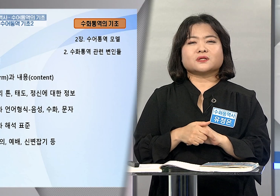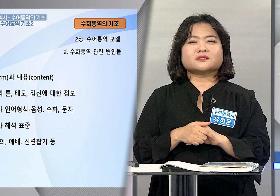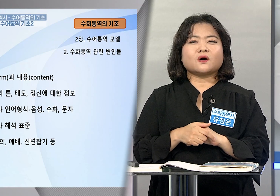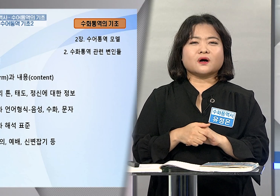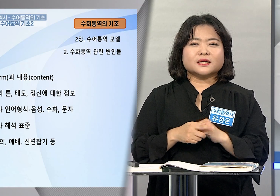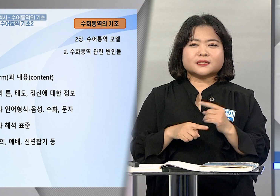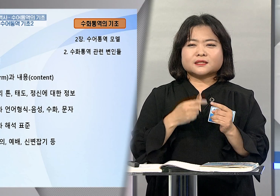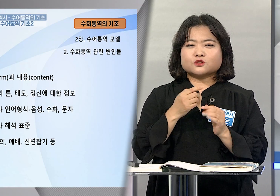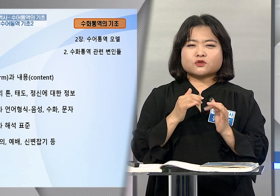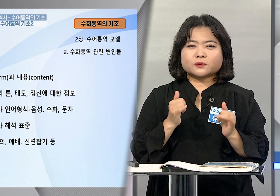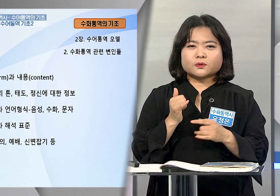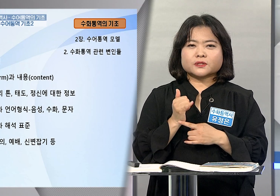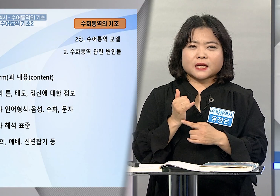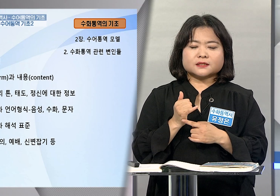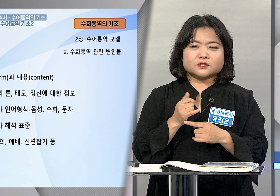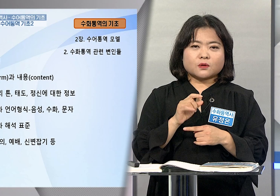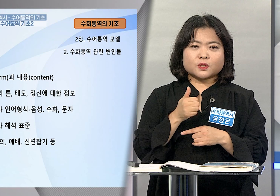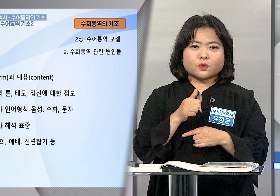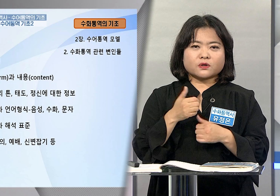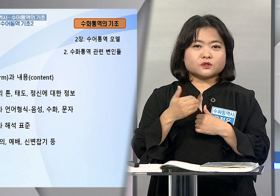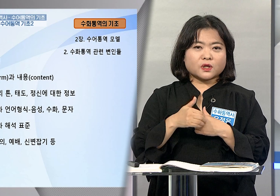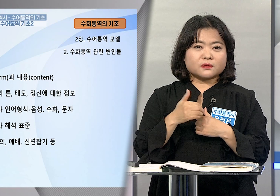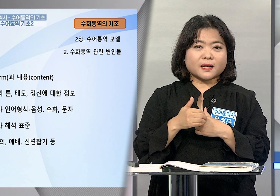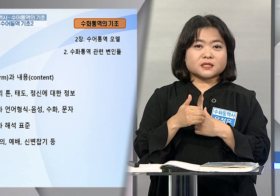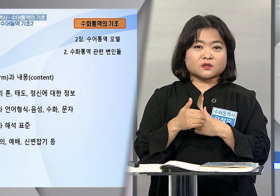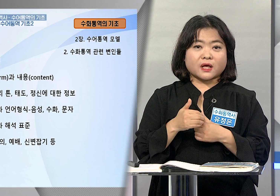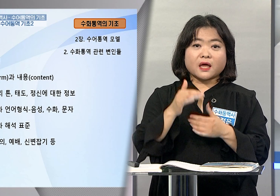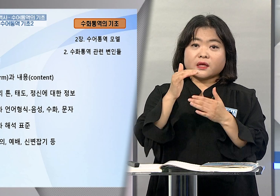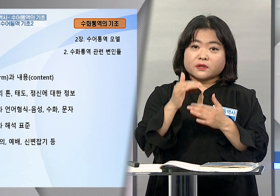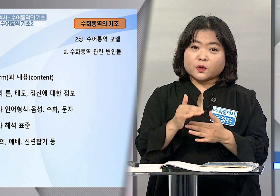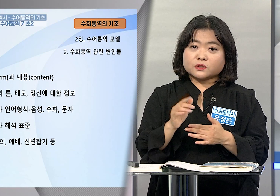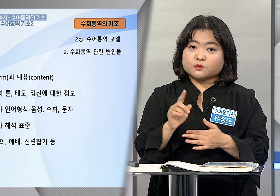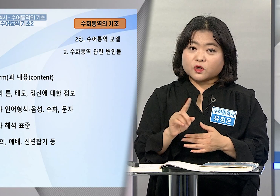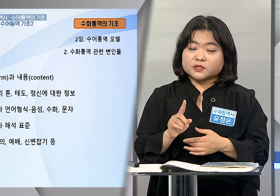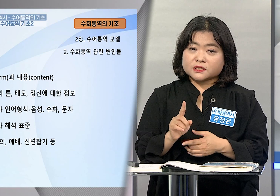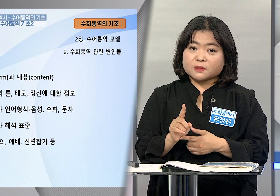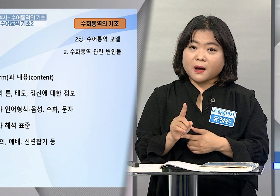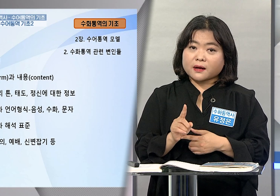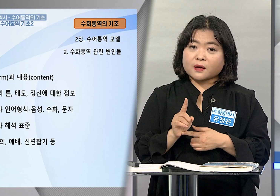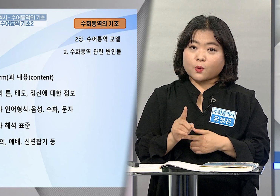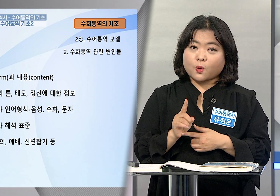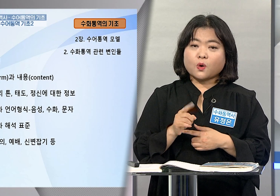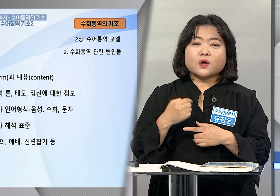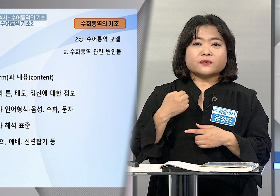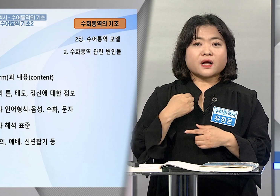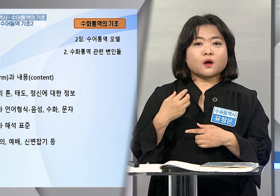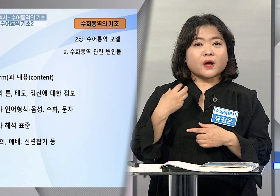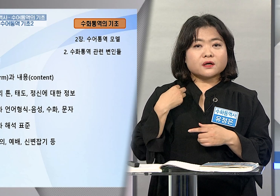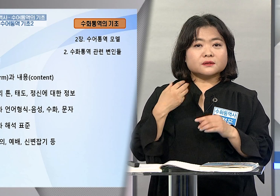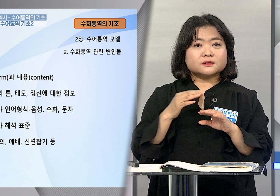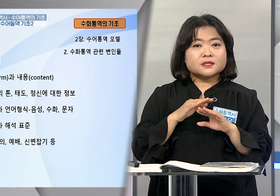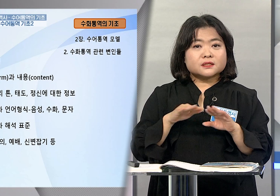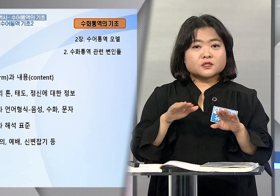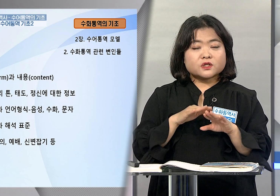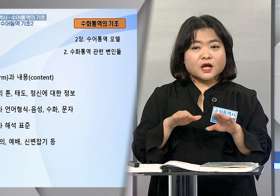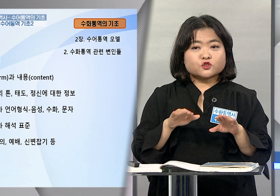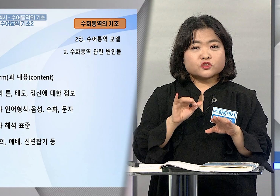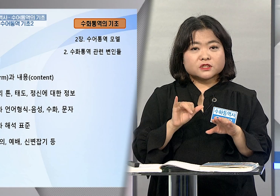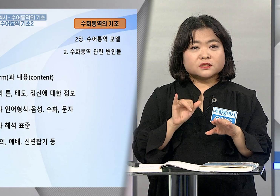그래서 사실 수화통역사는 처음에 통역 의뢰를 받기 전에 내용이 무엇인지를 파악해보고 내가 과연 처리할 수